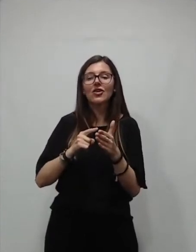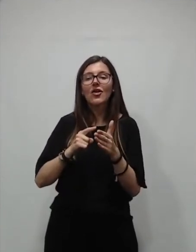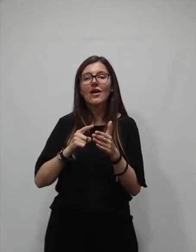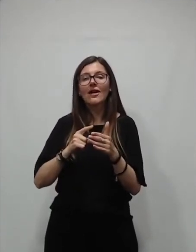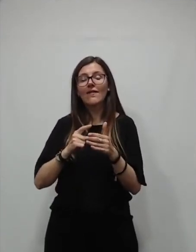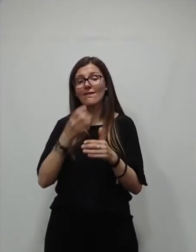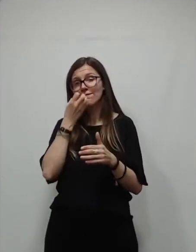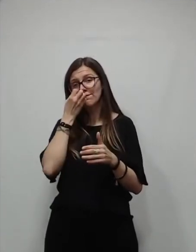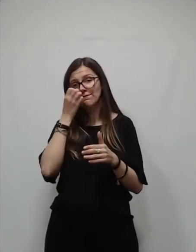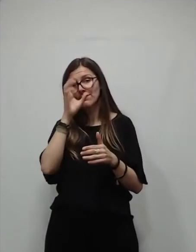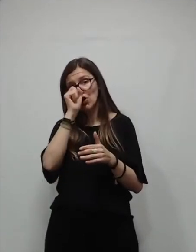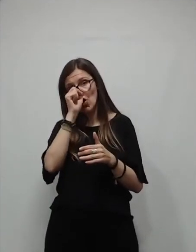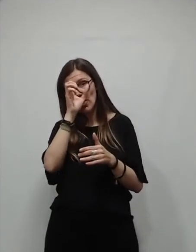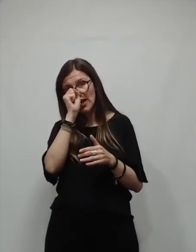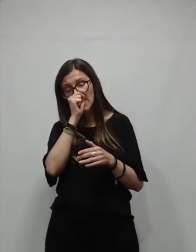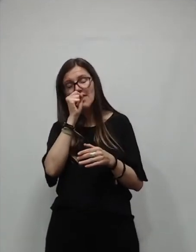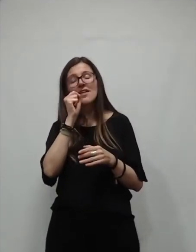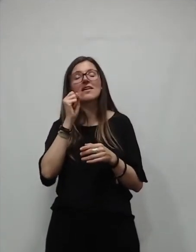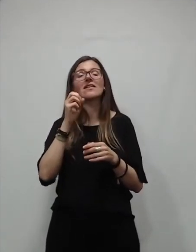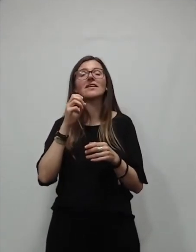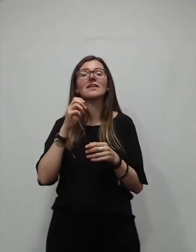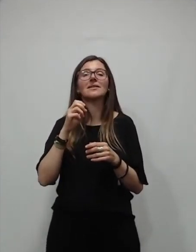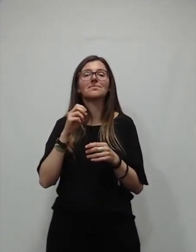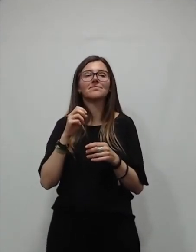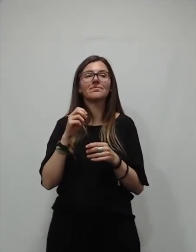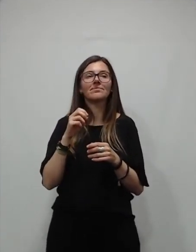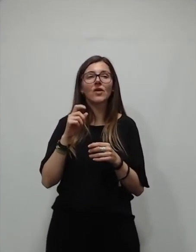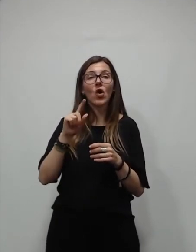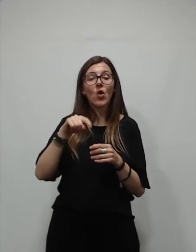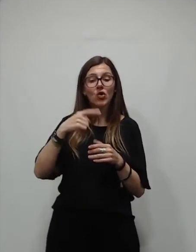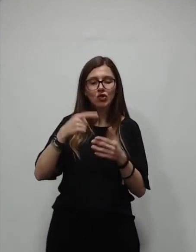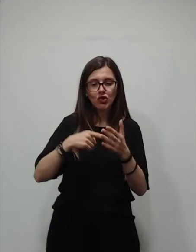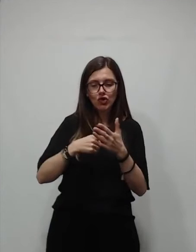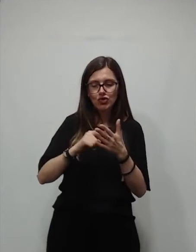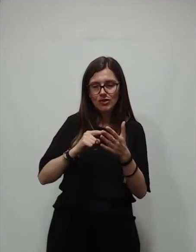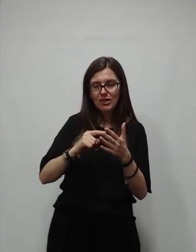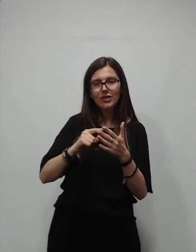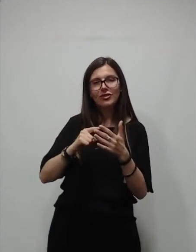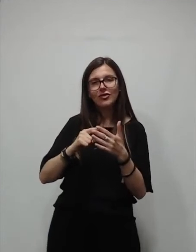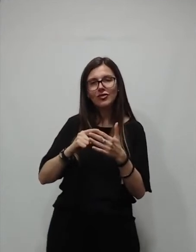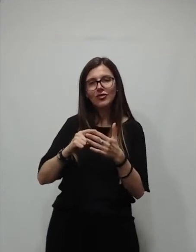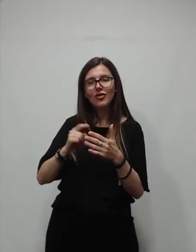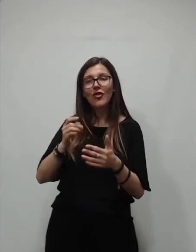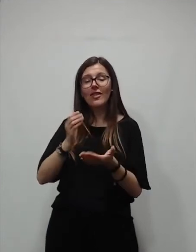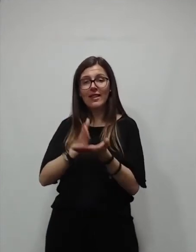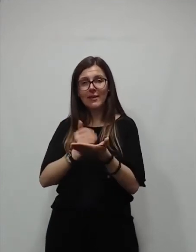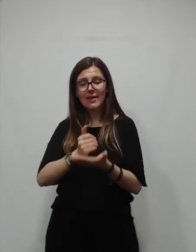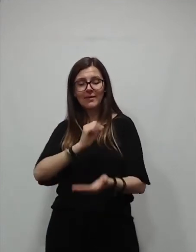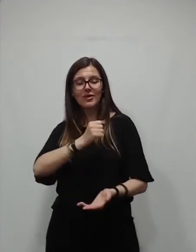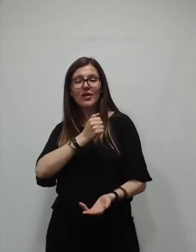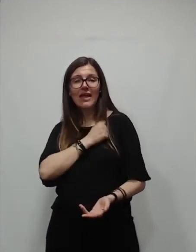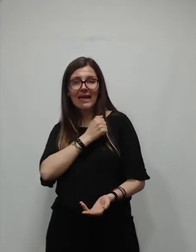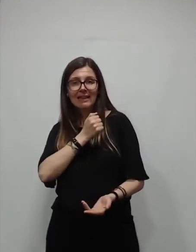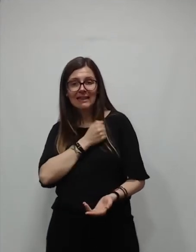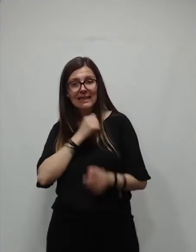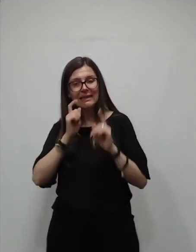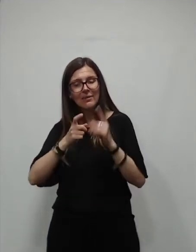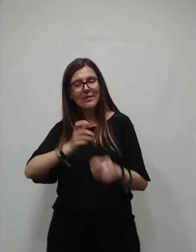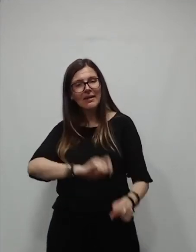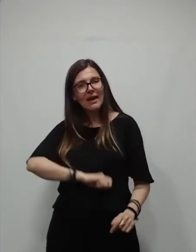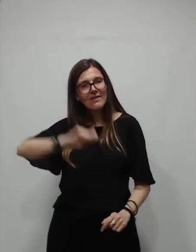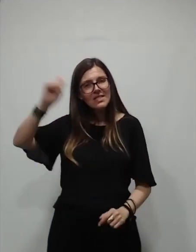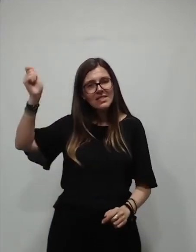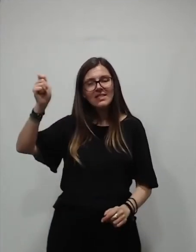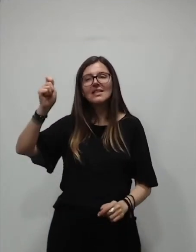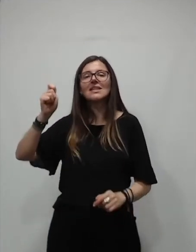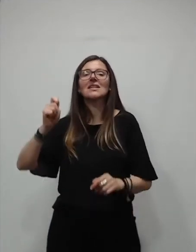Florida, el centro Badano Peto de Artigas, la OT de La Valleja, el grupo